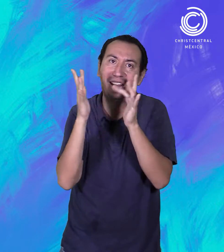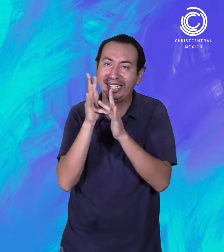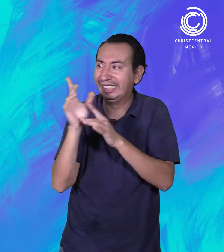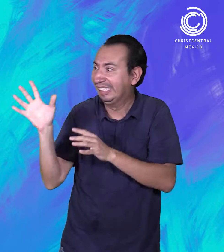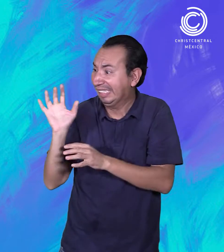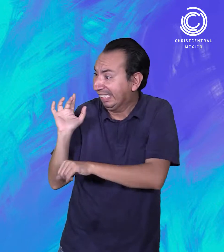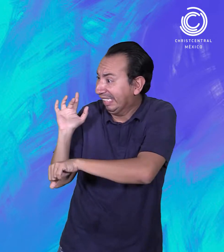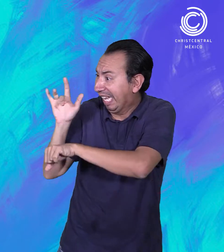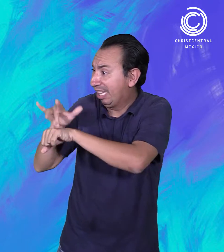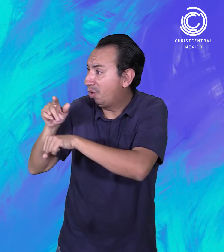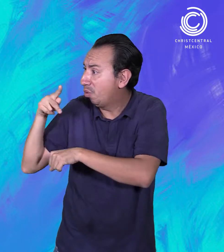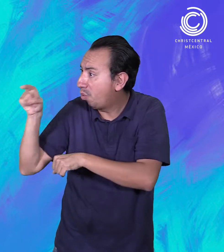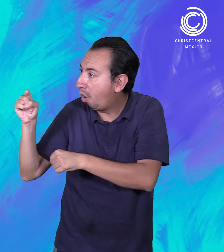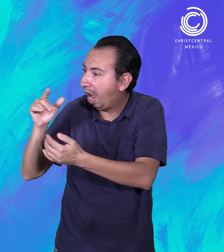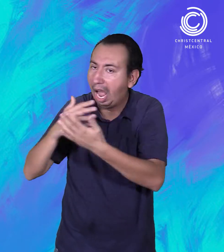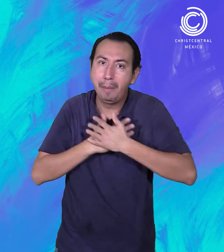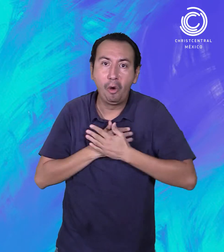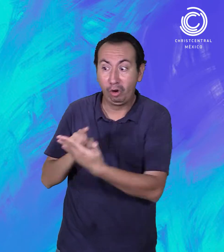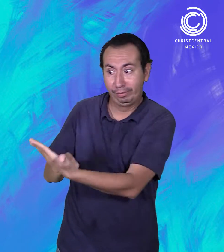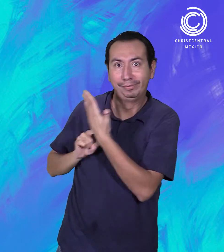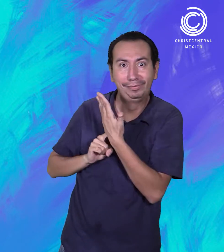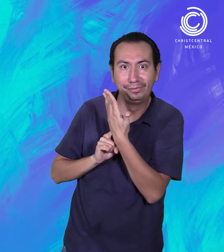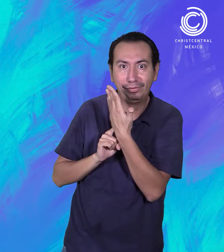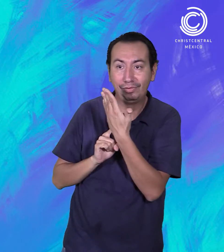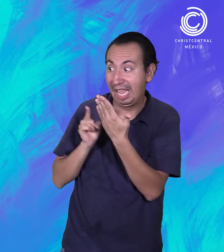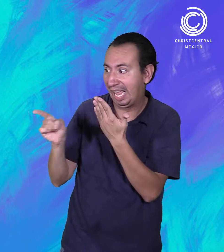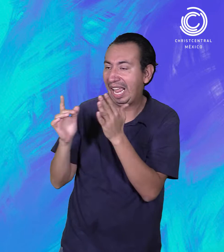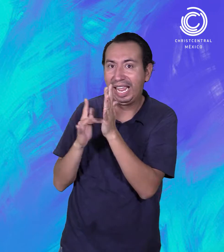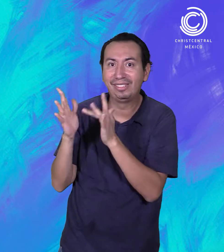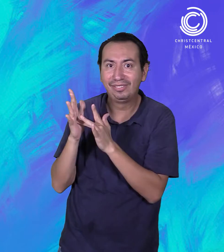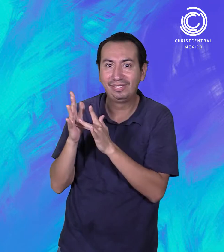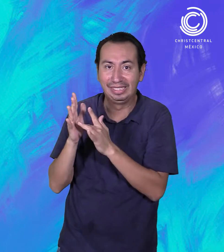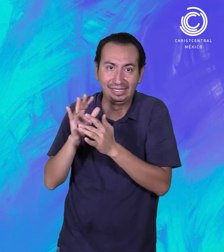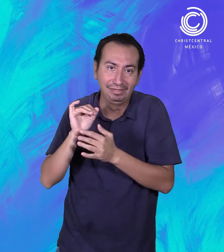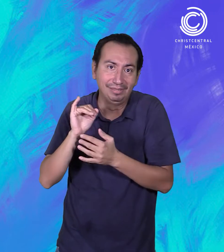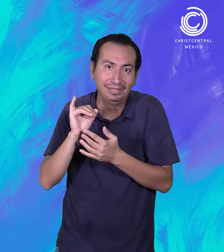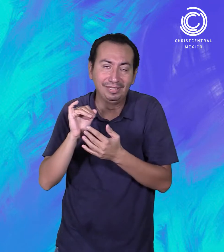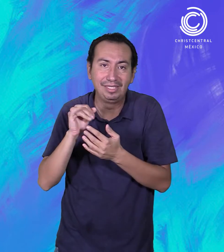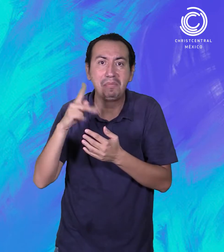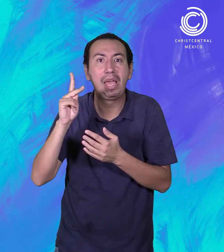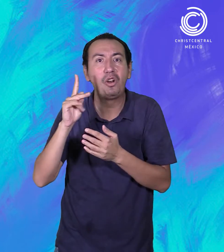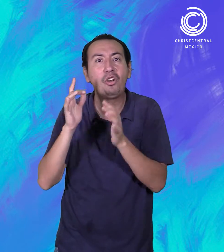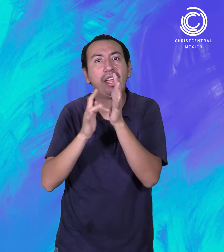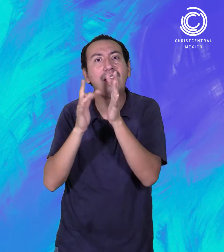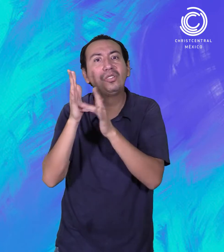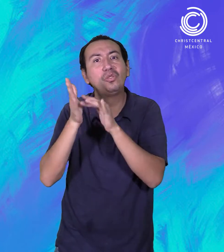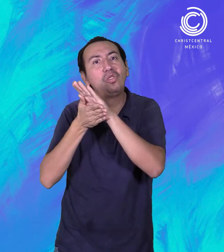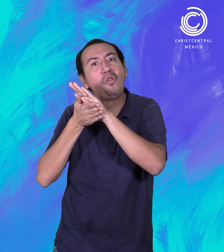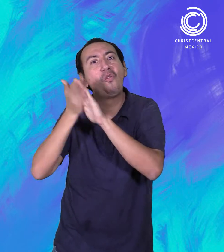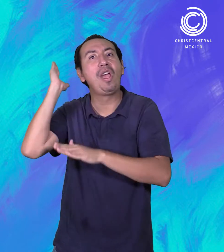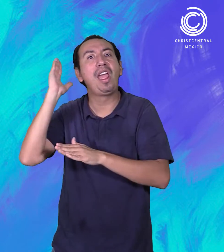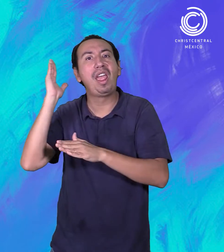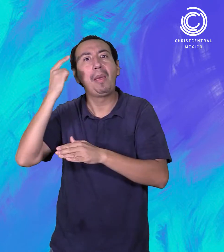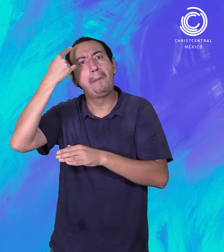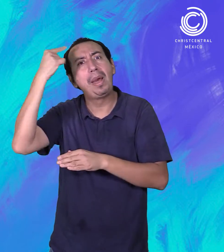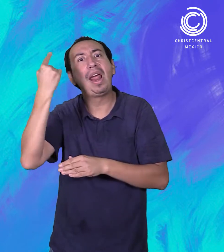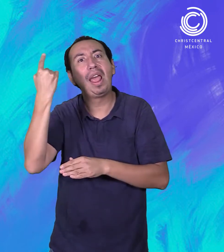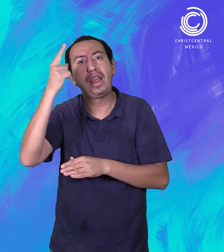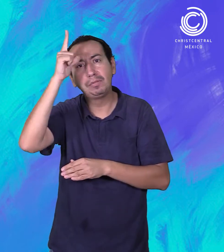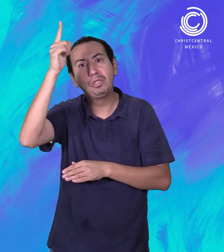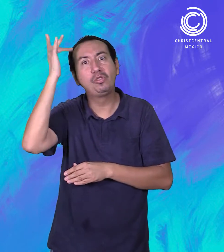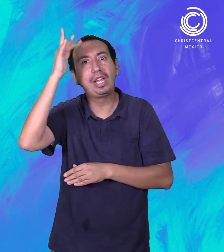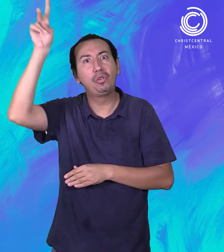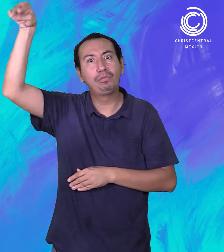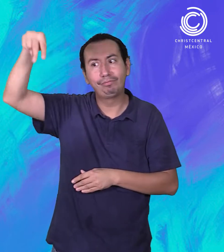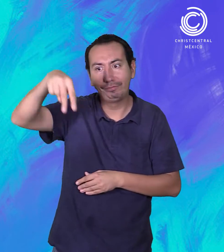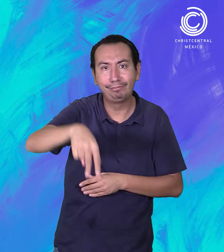poder sentir su amor expresado. Pero por supuesto que, entendiendo el contexto de lo que Jesús está diciendo, tenemos